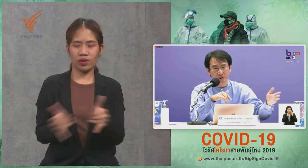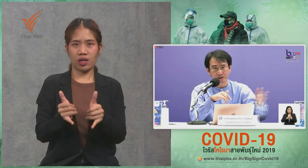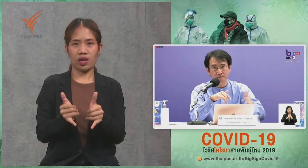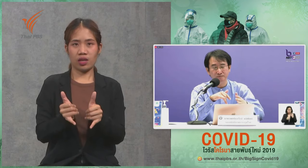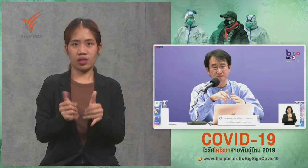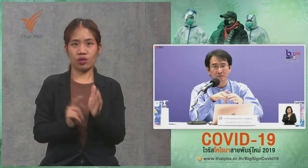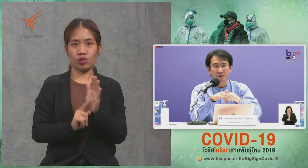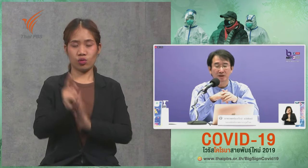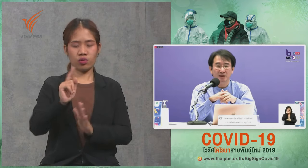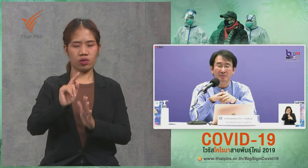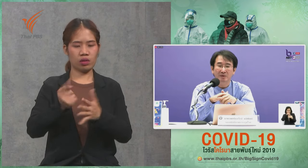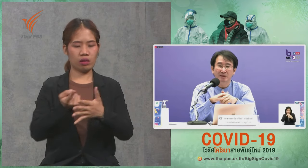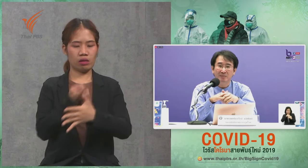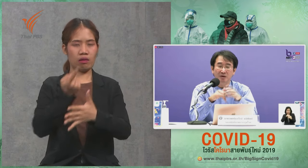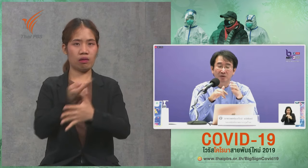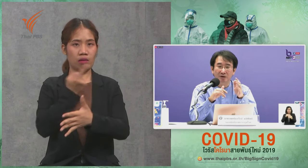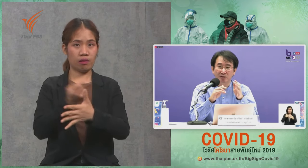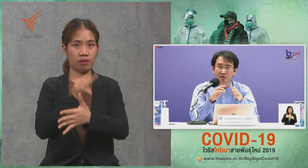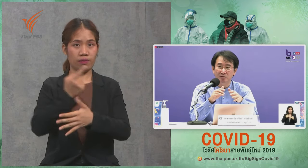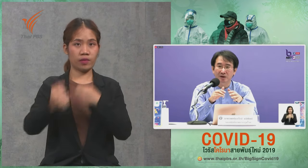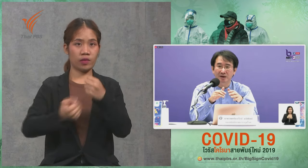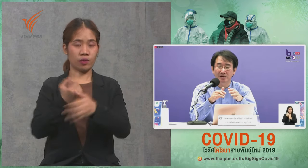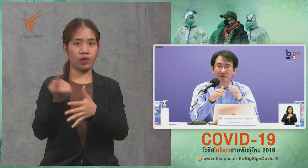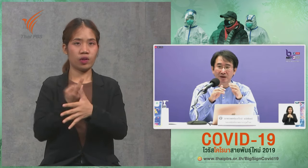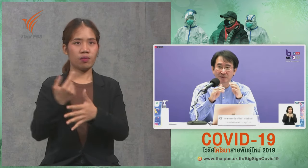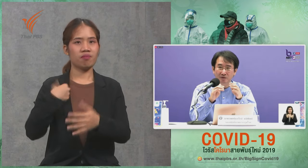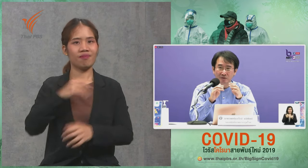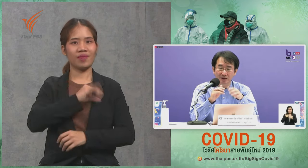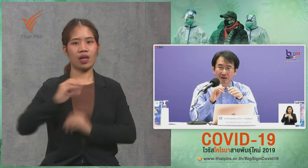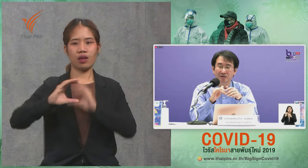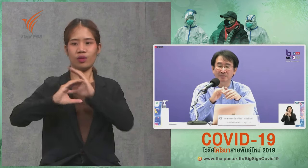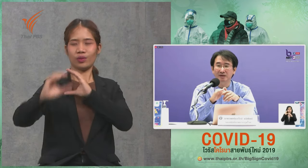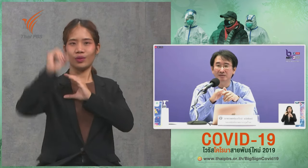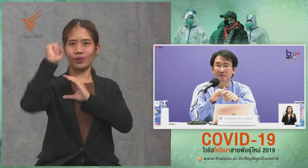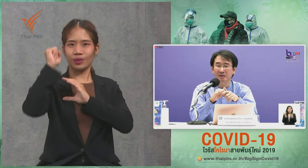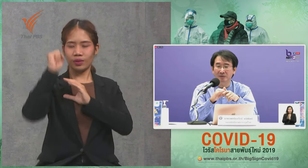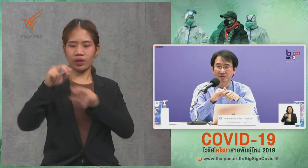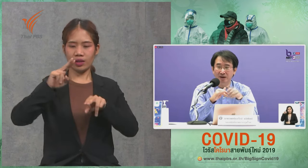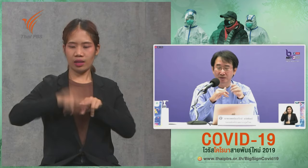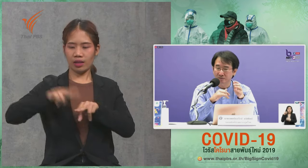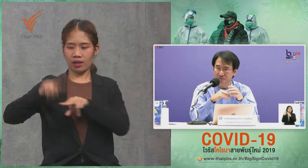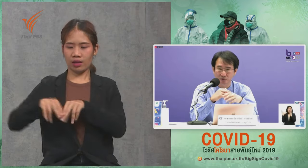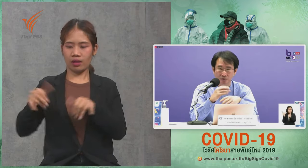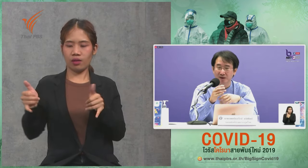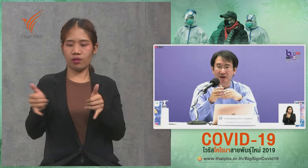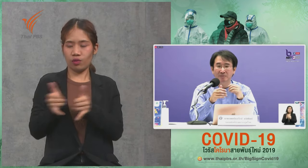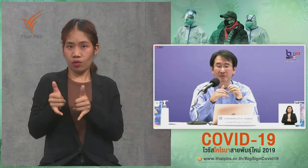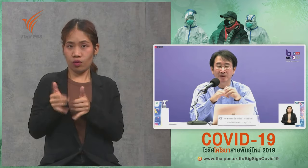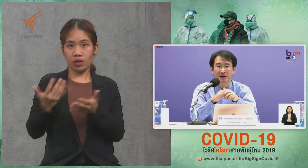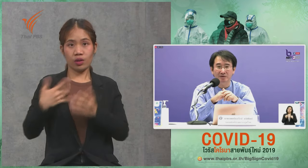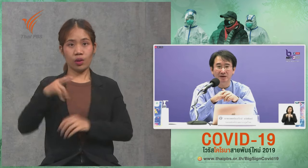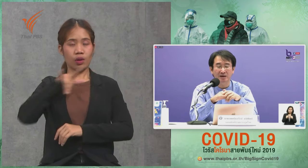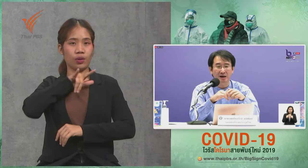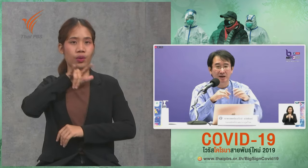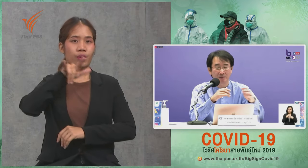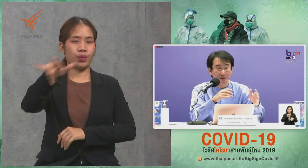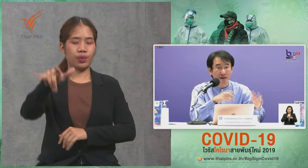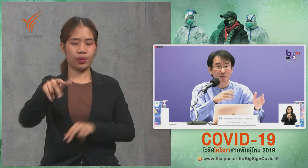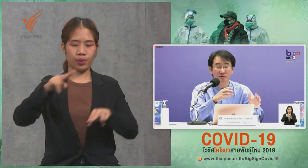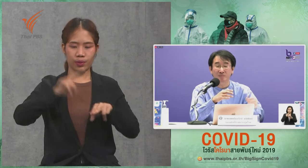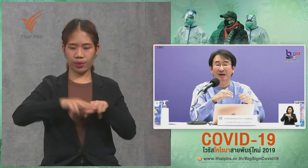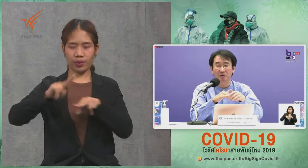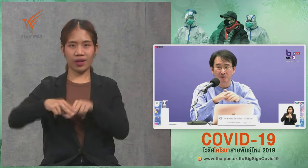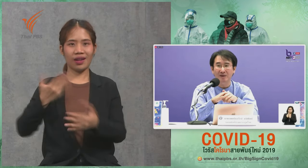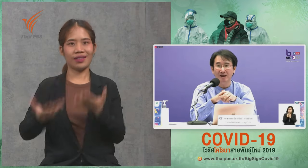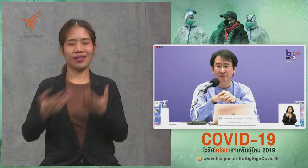แต่ต้นปีนะครับบางคนนั่งรถทัวร์คันเดียวกันบางคนนั่งเครื่องบินลำเดียวกันอยู่ด้วยกันเป็นเวลาค่อนข้างนานแ